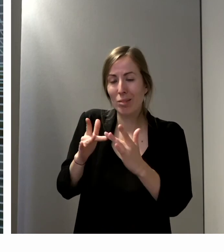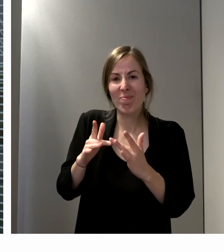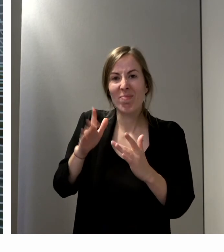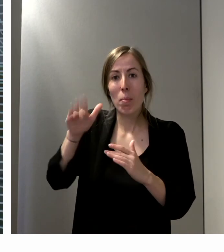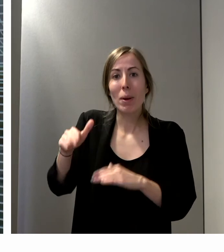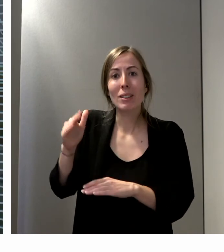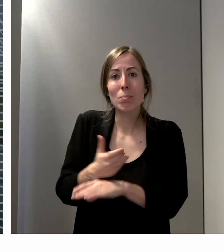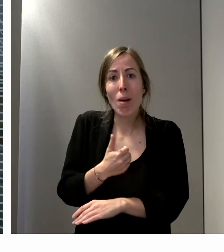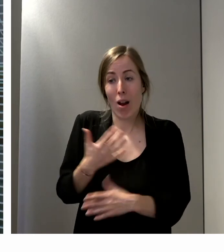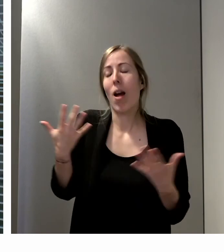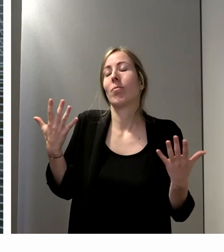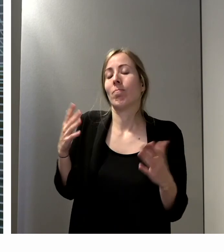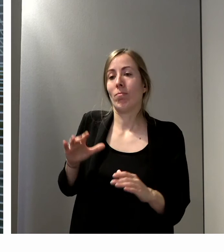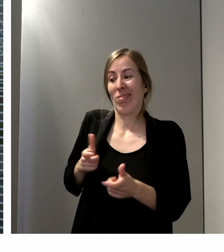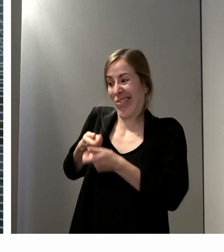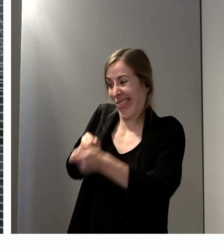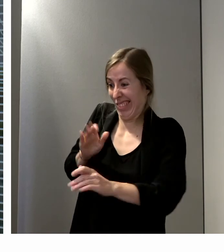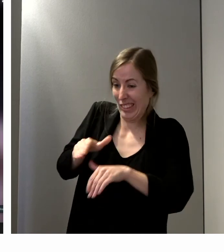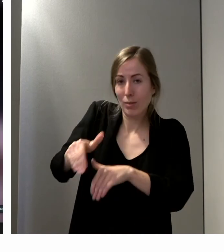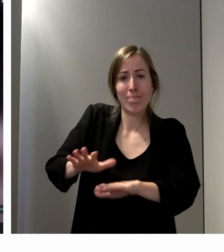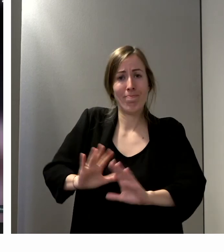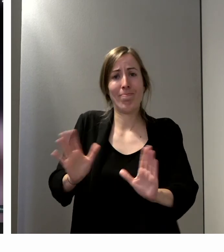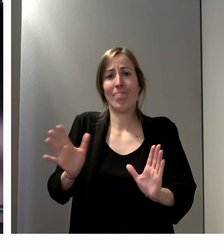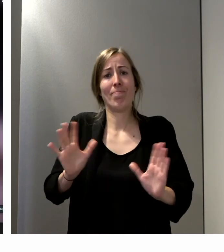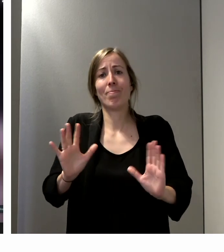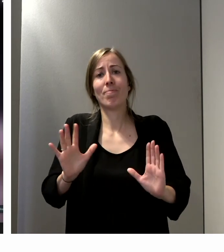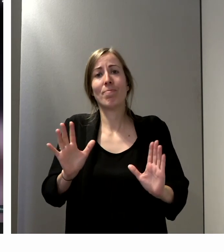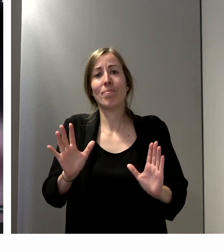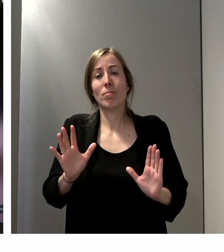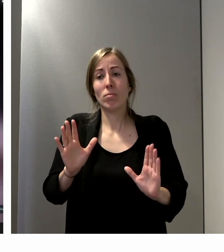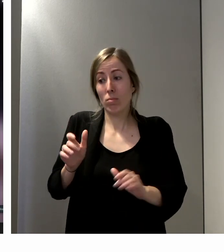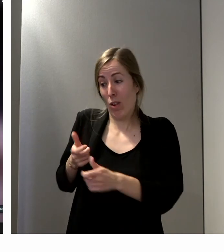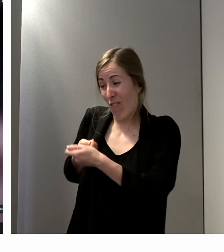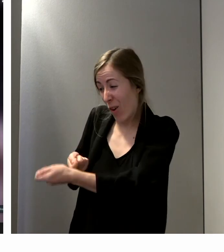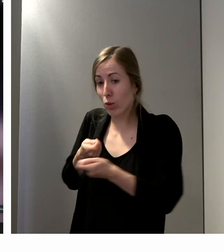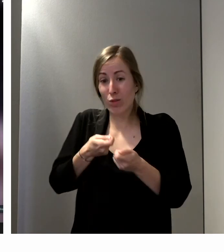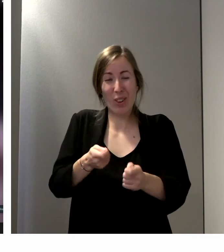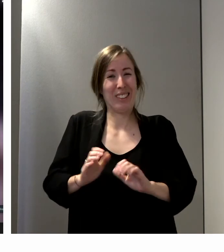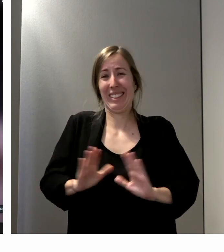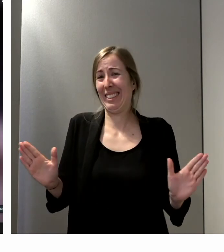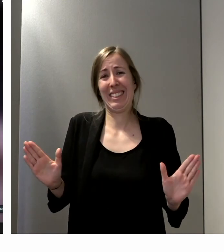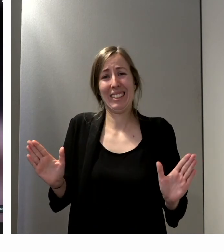son accompagnement. On ne veut pas forcer les gens, ni les assistants,